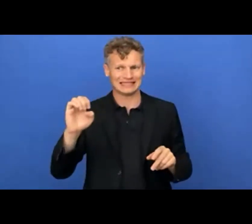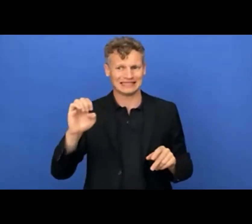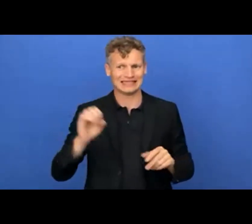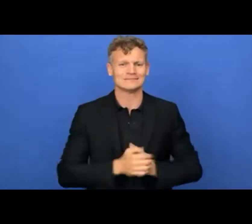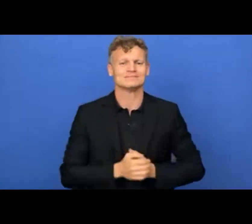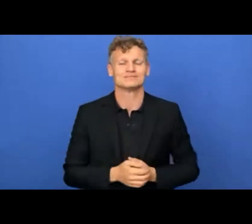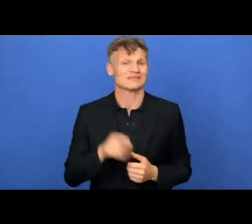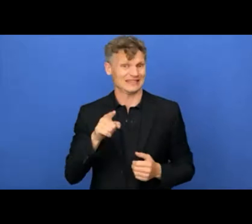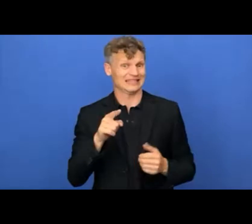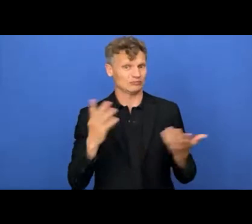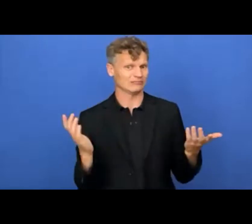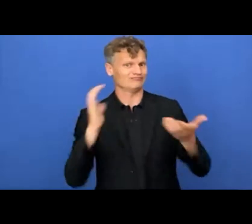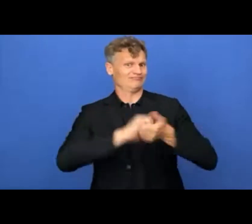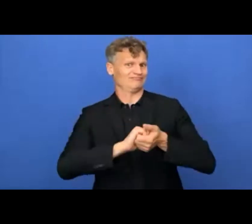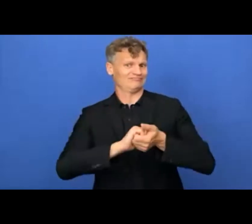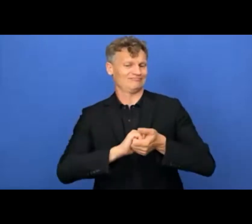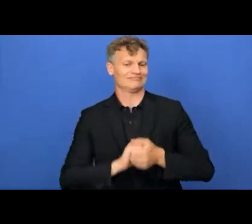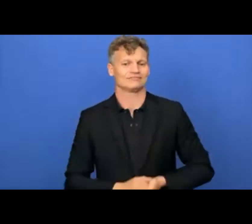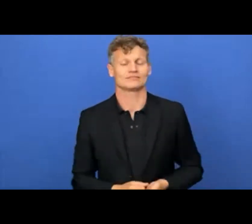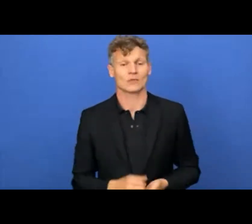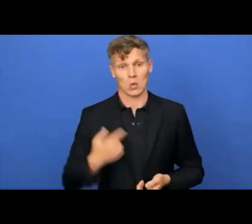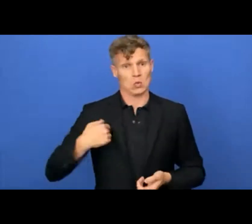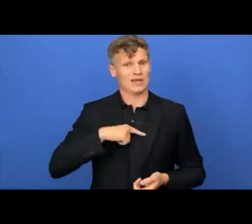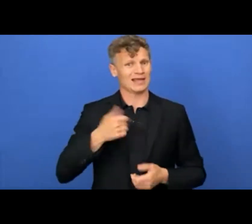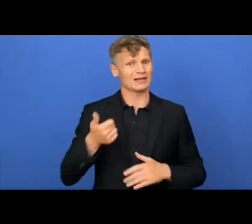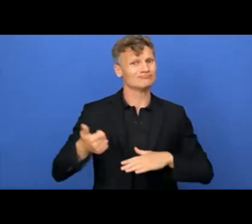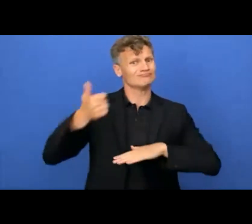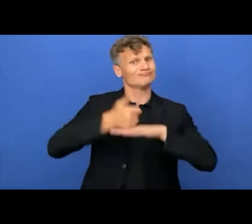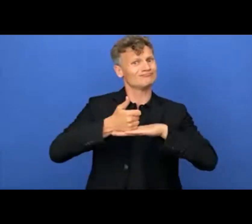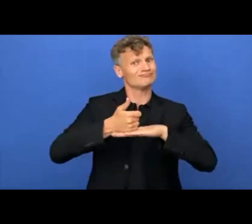de prise en compte des besoins de ces enfants.